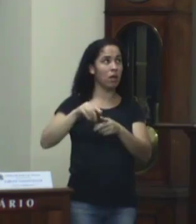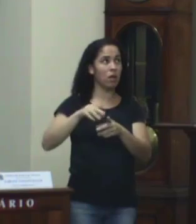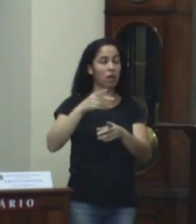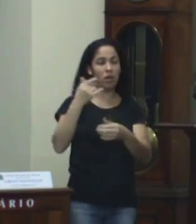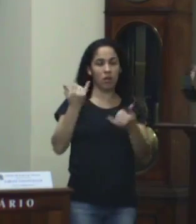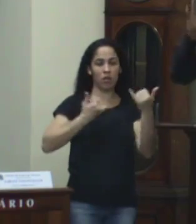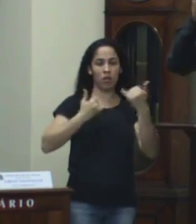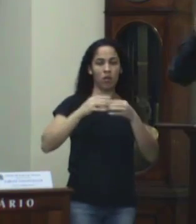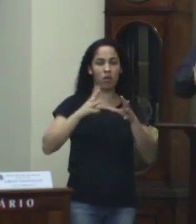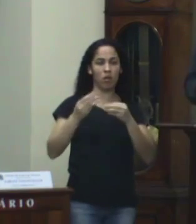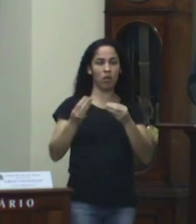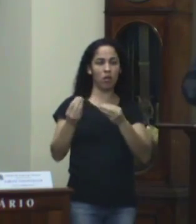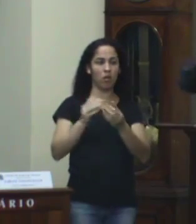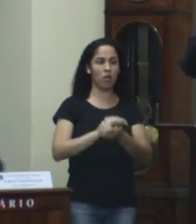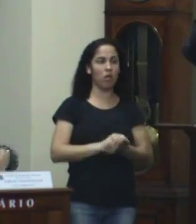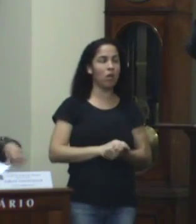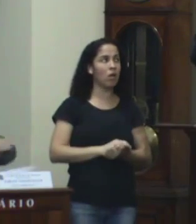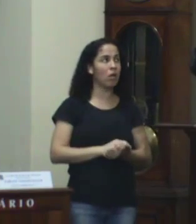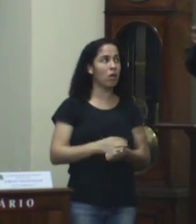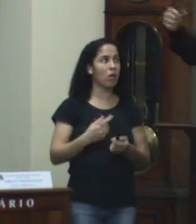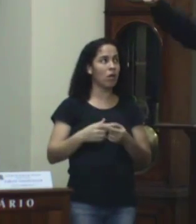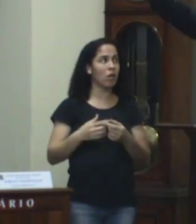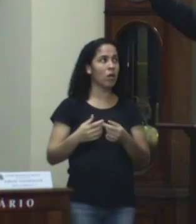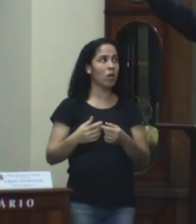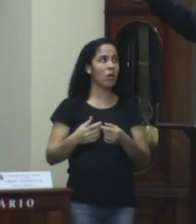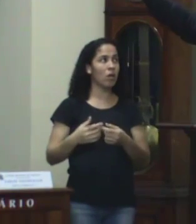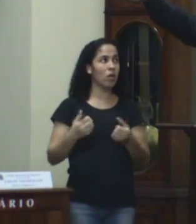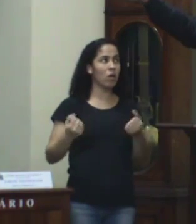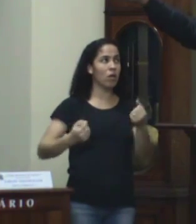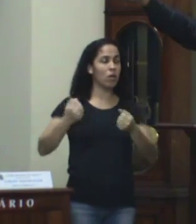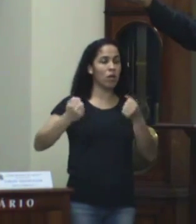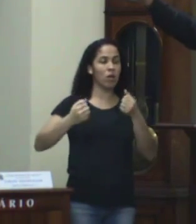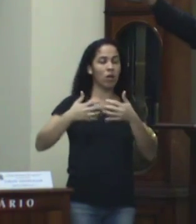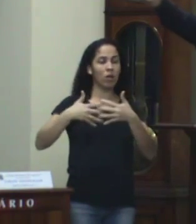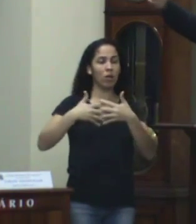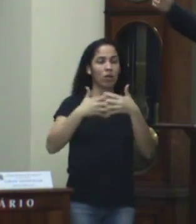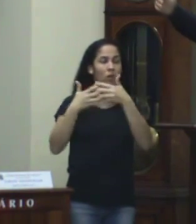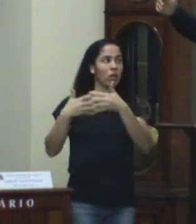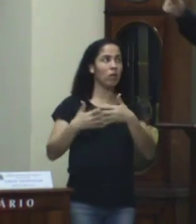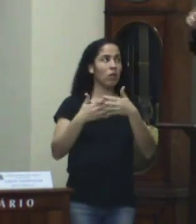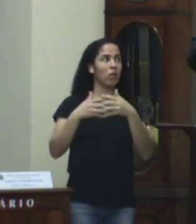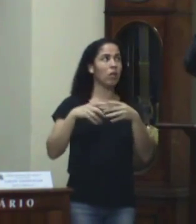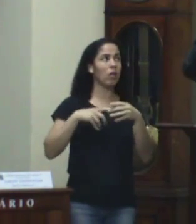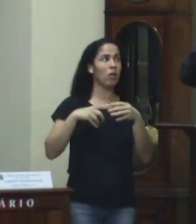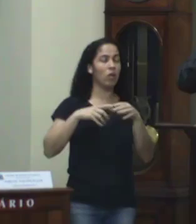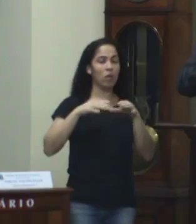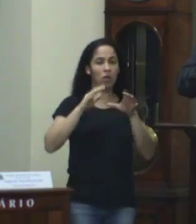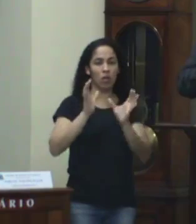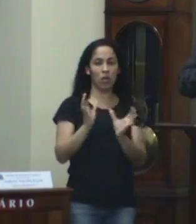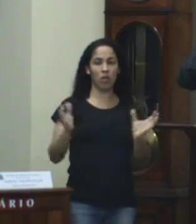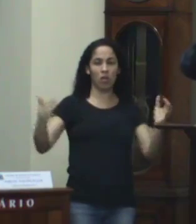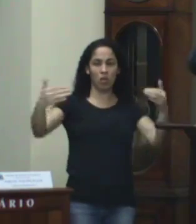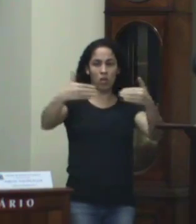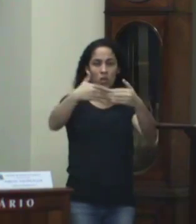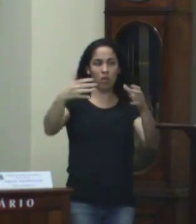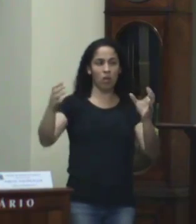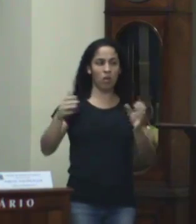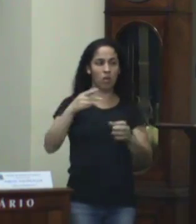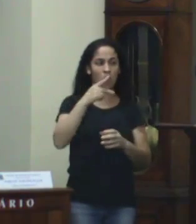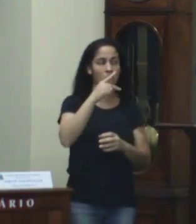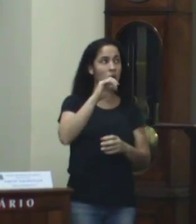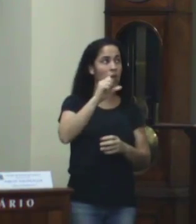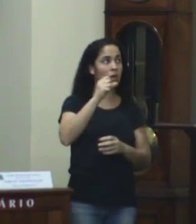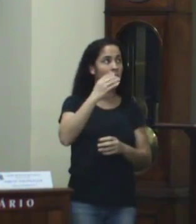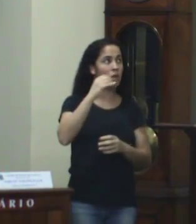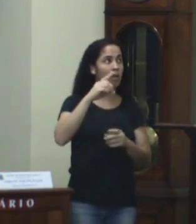me denunciou isso. Outra coisa, o caminhão transportando uma piscina quebrou o ponto de